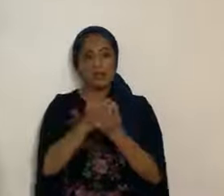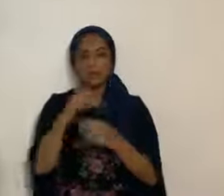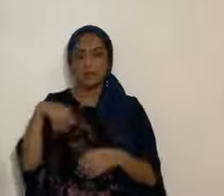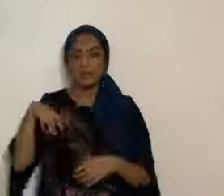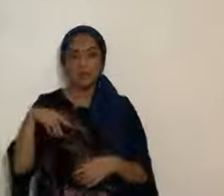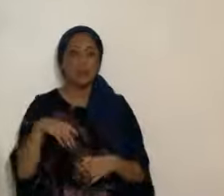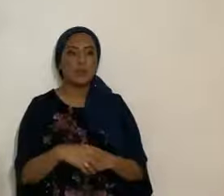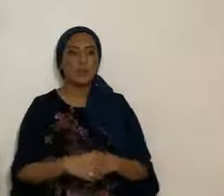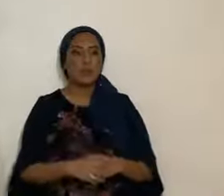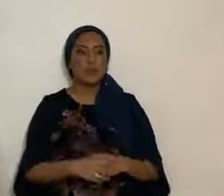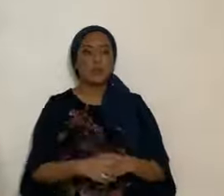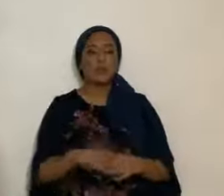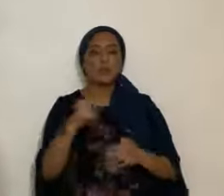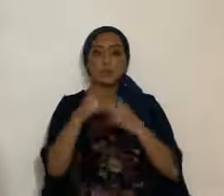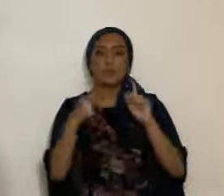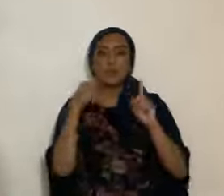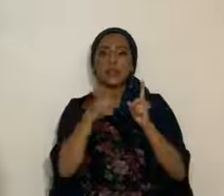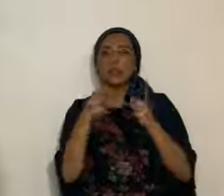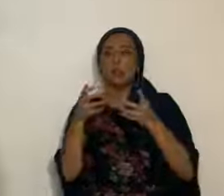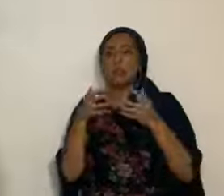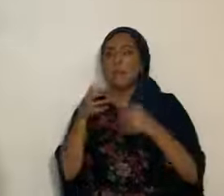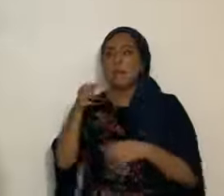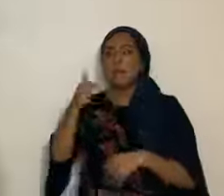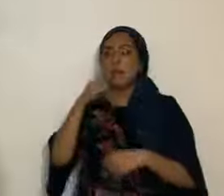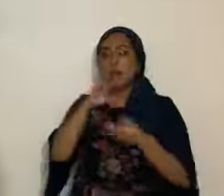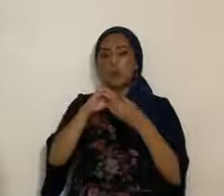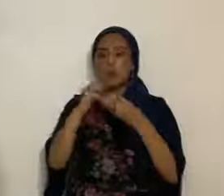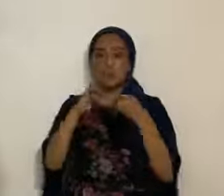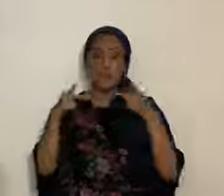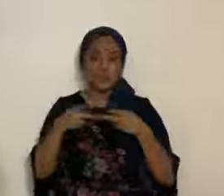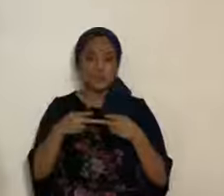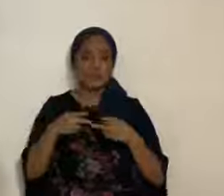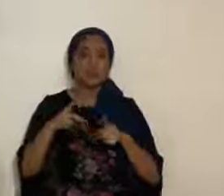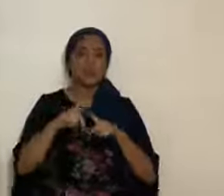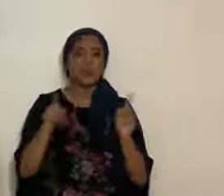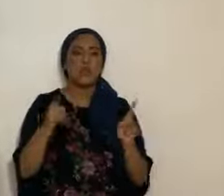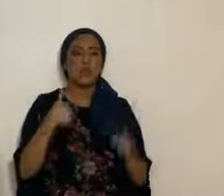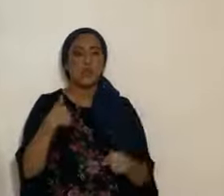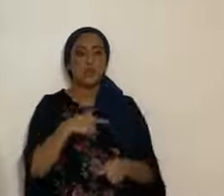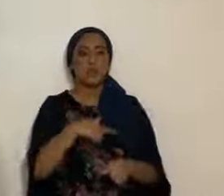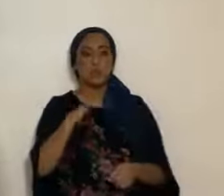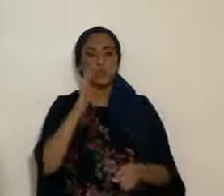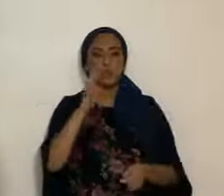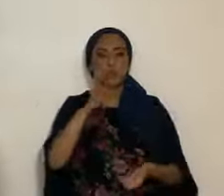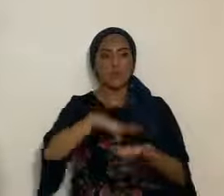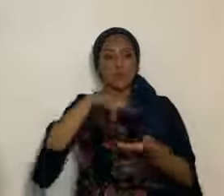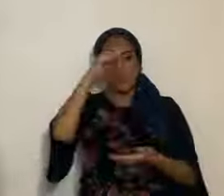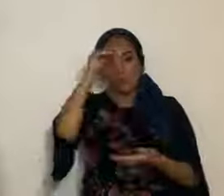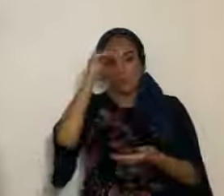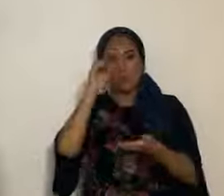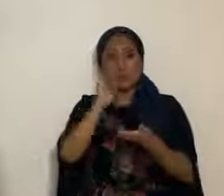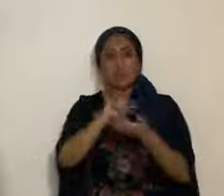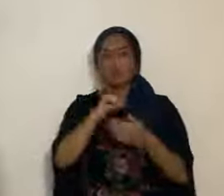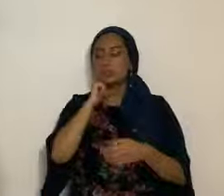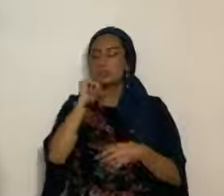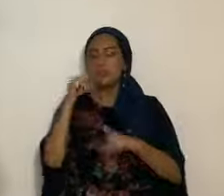Ciertamente, lo que él añoraba era regresar a su tierra, pero nos vamos a dar cuenta precisamente que ese no era el plan que tenía el Eterno